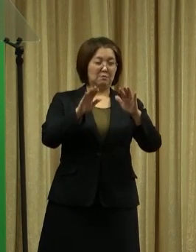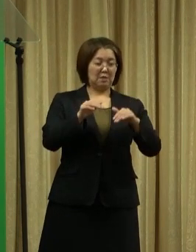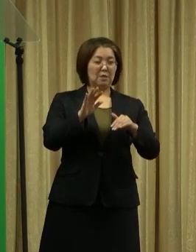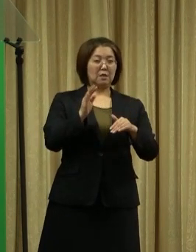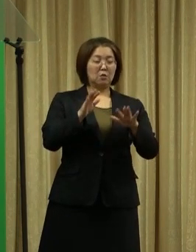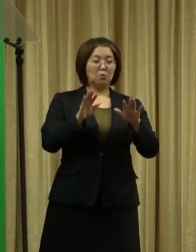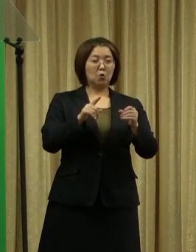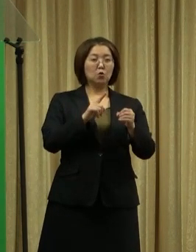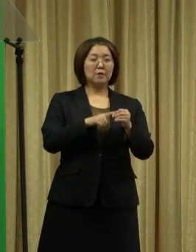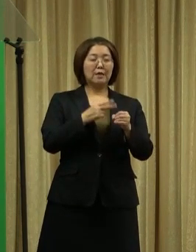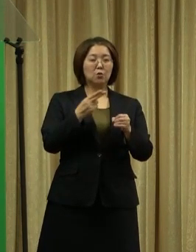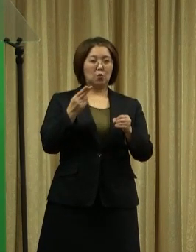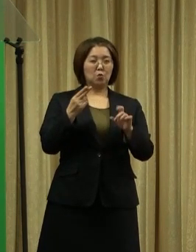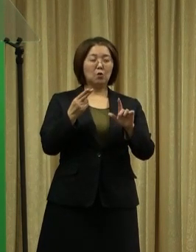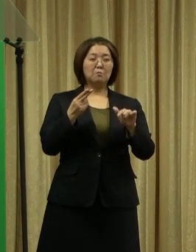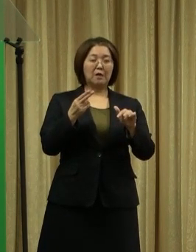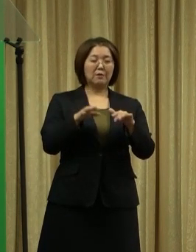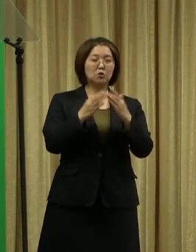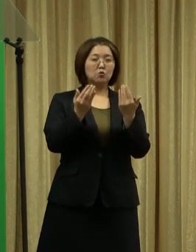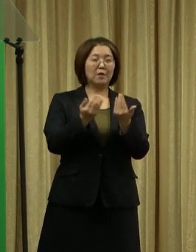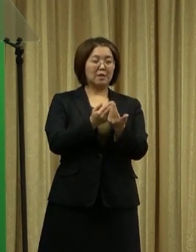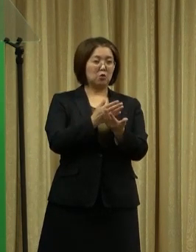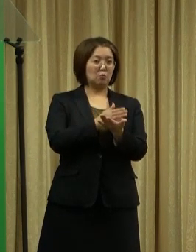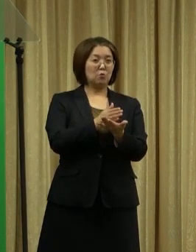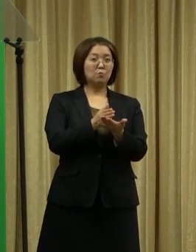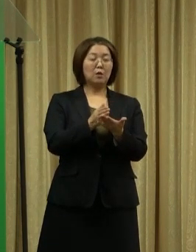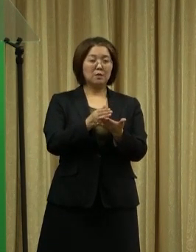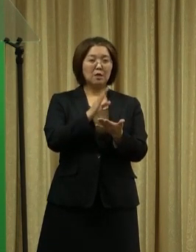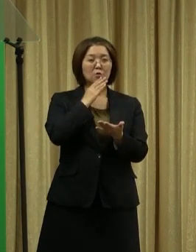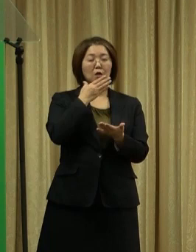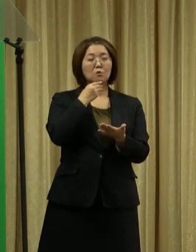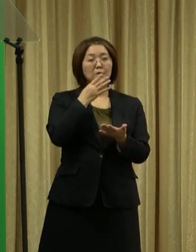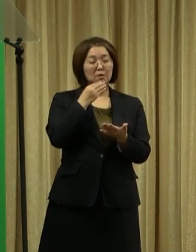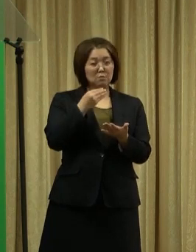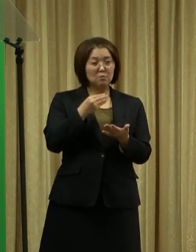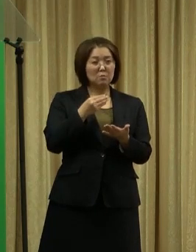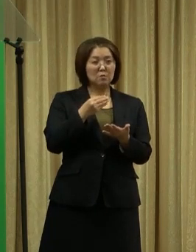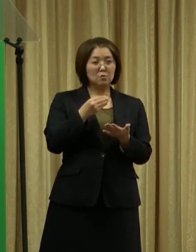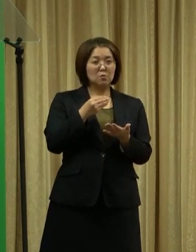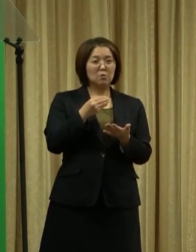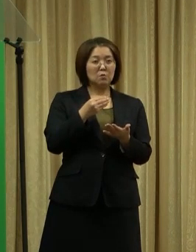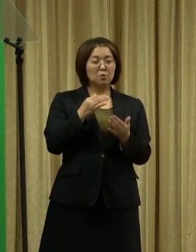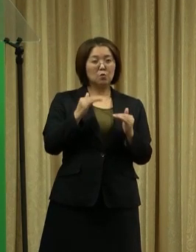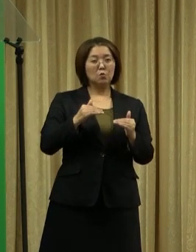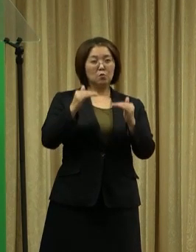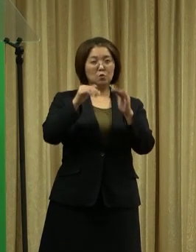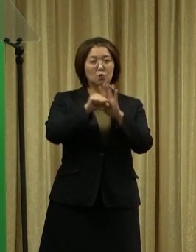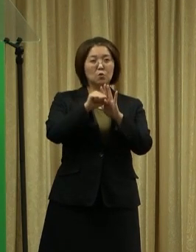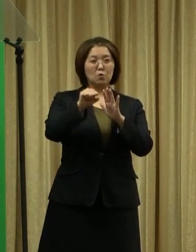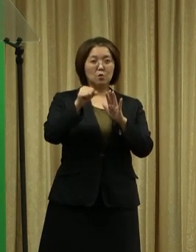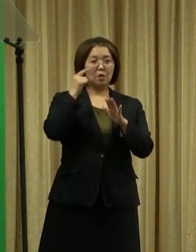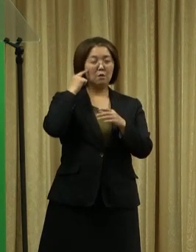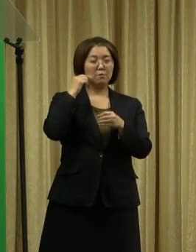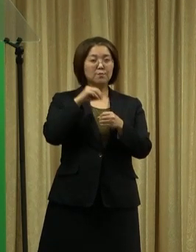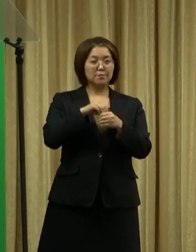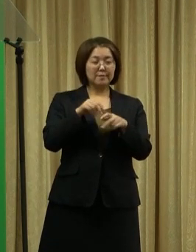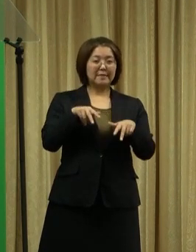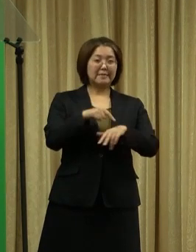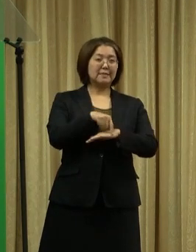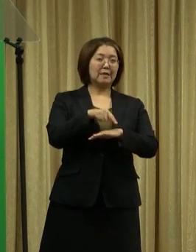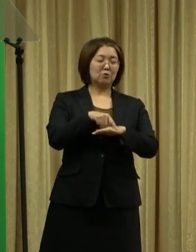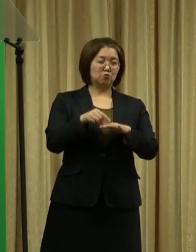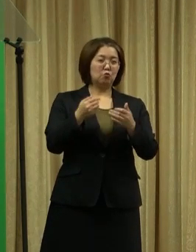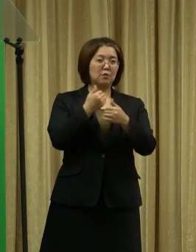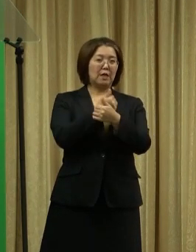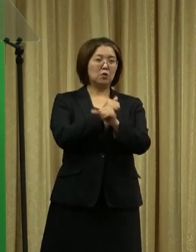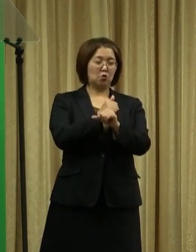今年は今年度は全ての部門においてウェルビング指標を、ウェルビング向上効果を勘案した施策を検討すること